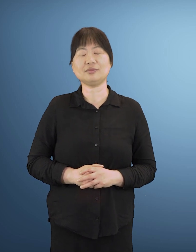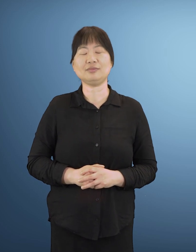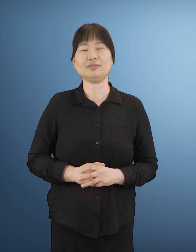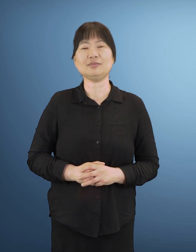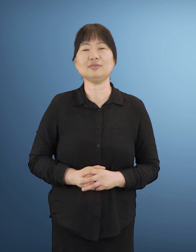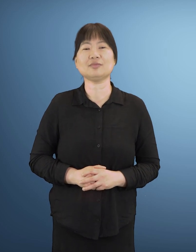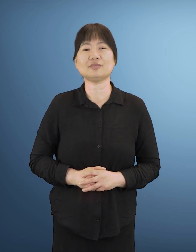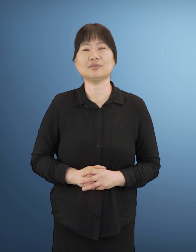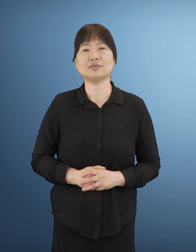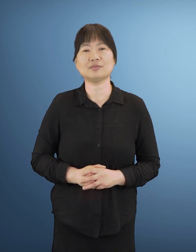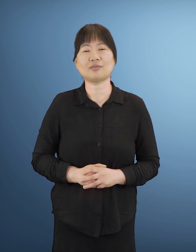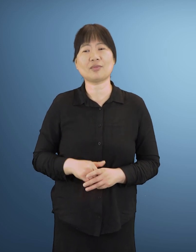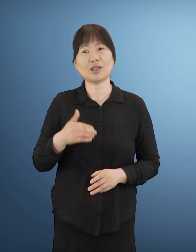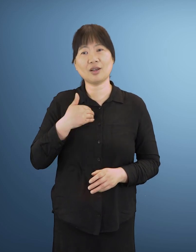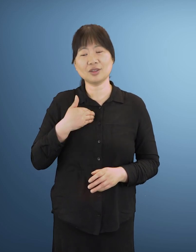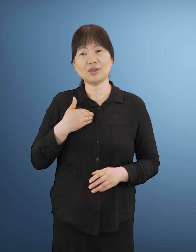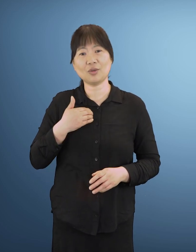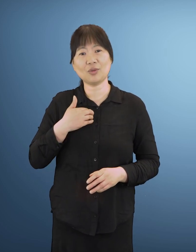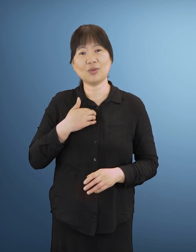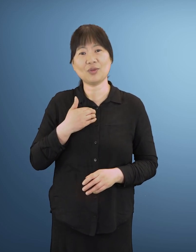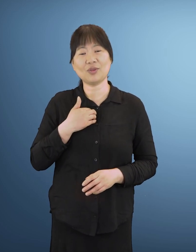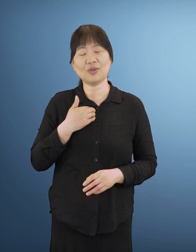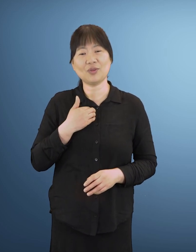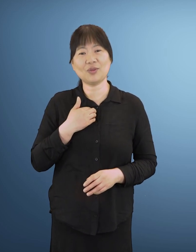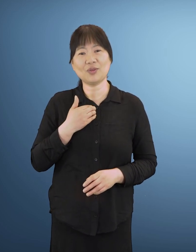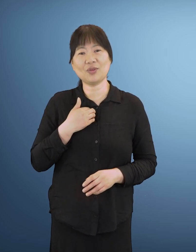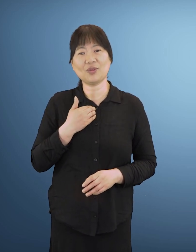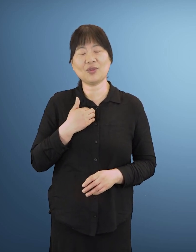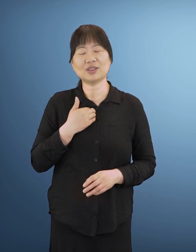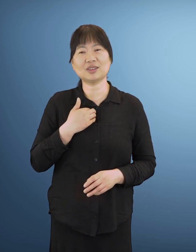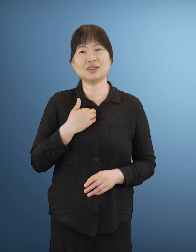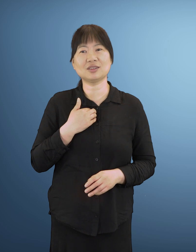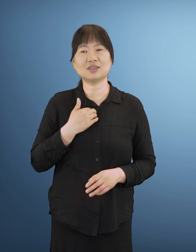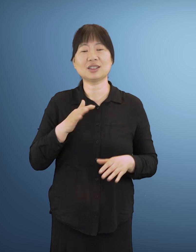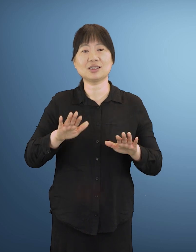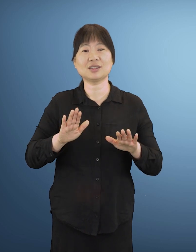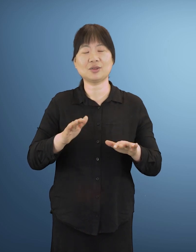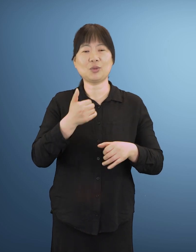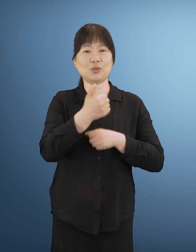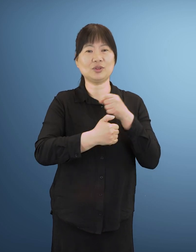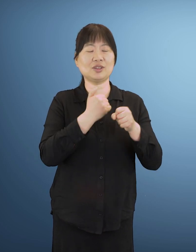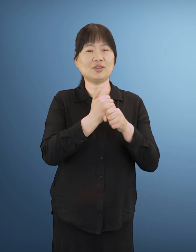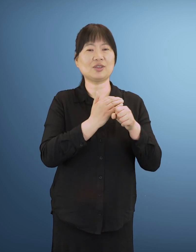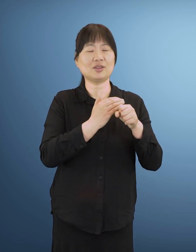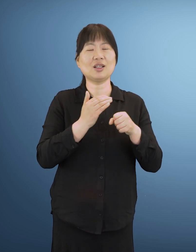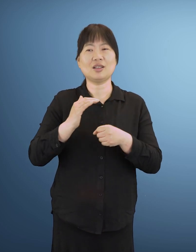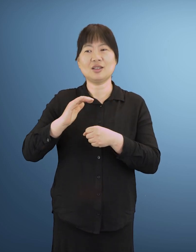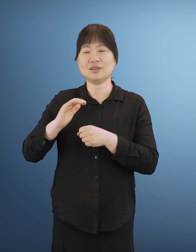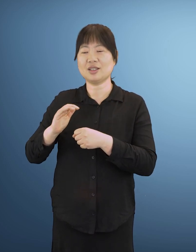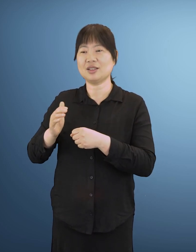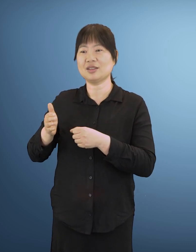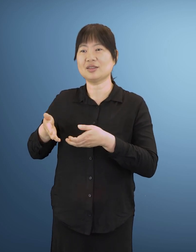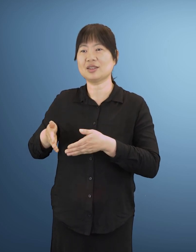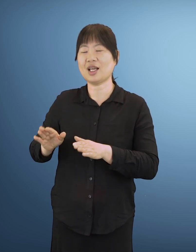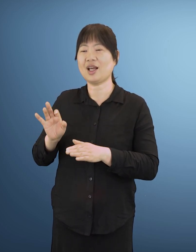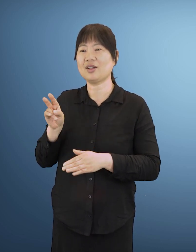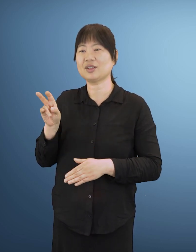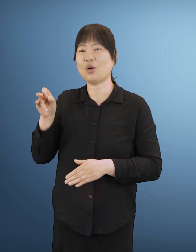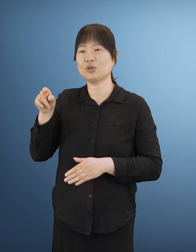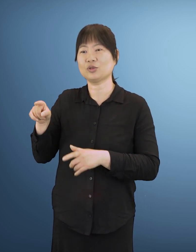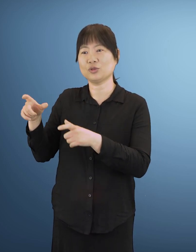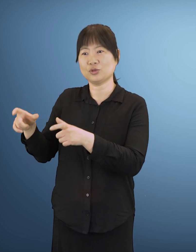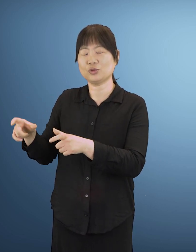자, 그럼 제 고향은 어딜까요? 서울에서 지금 50년 넘게 살았단 말이에요. 제 고향은